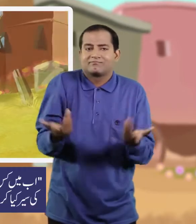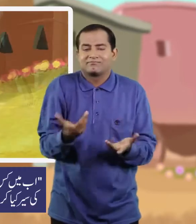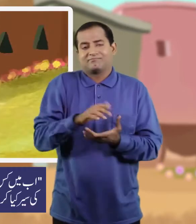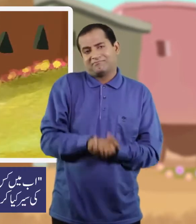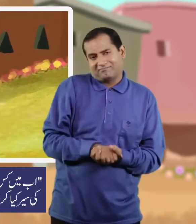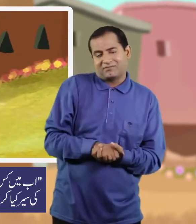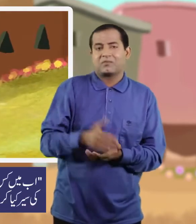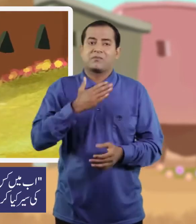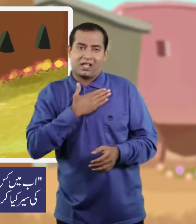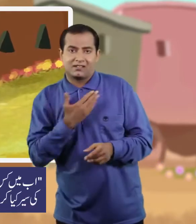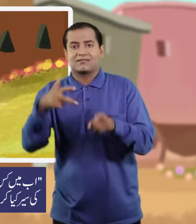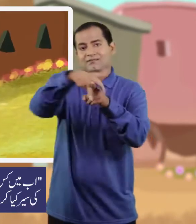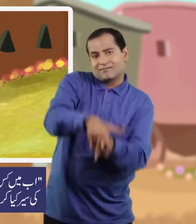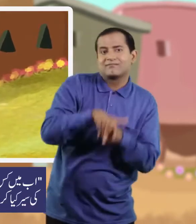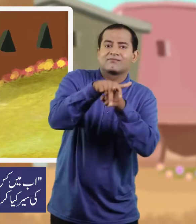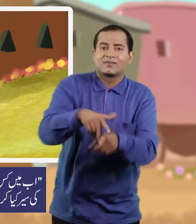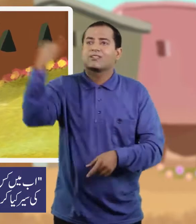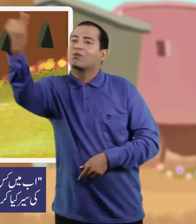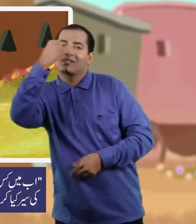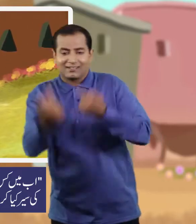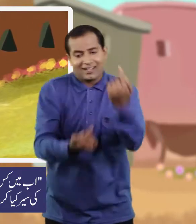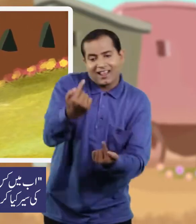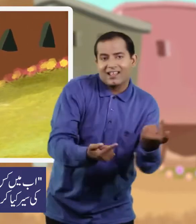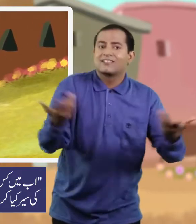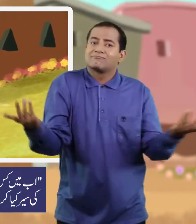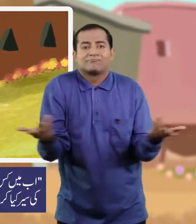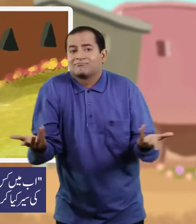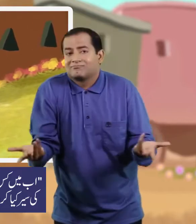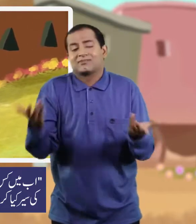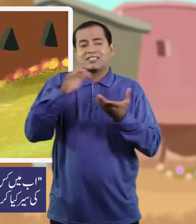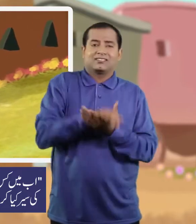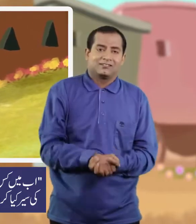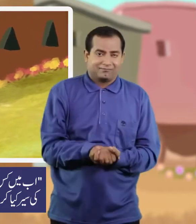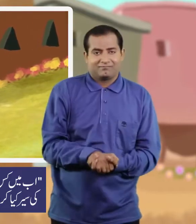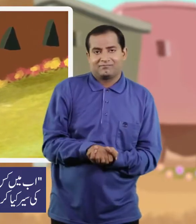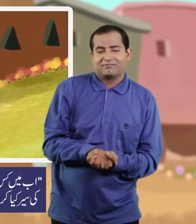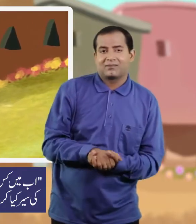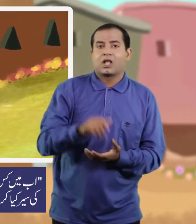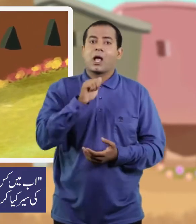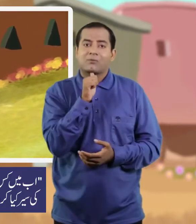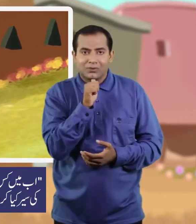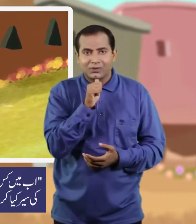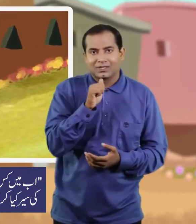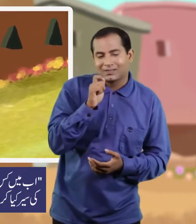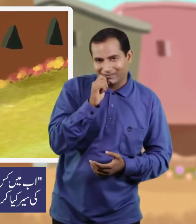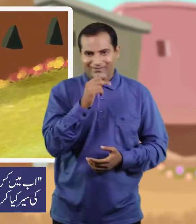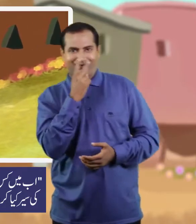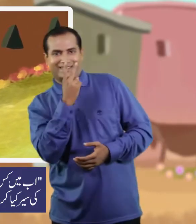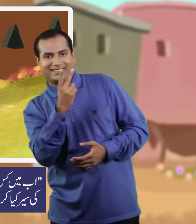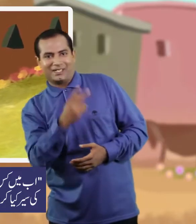अब मैं किस के साथ खेलूंगा? अब मैं किस पर बैट कर खेतों की सहर किया करूंगा?